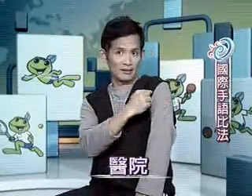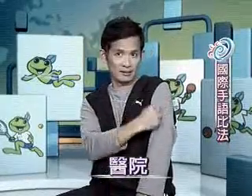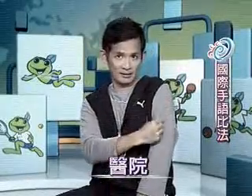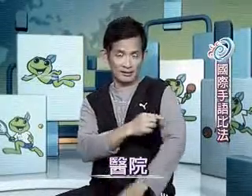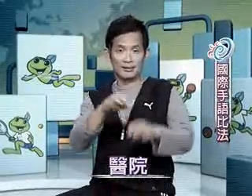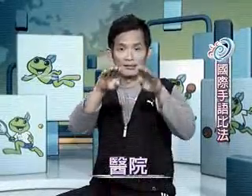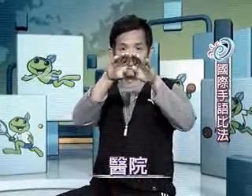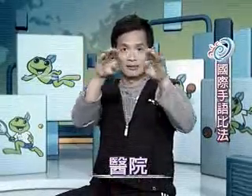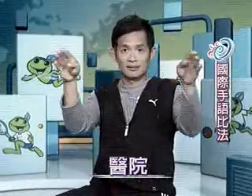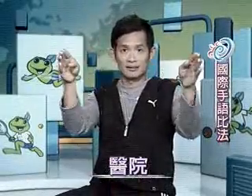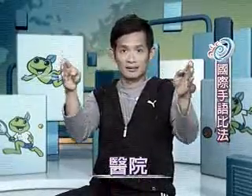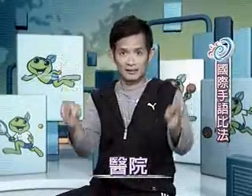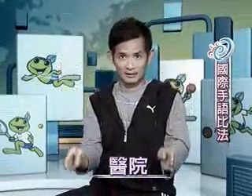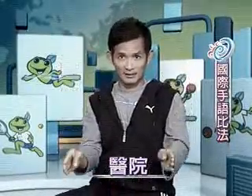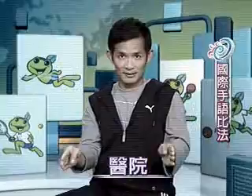医院，